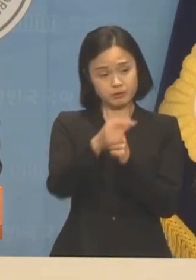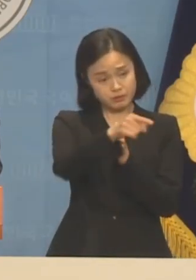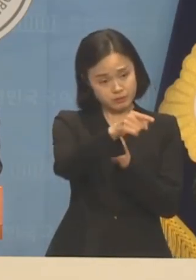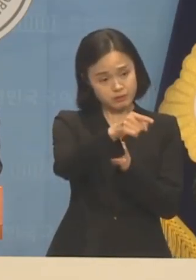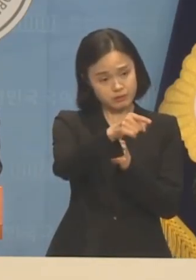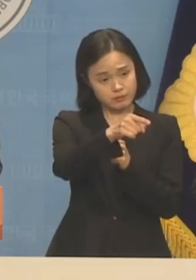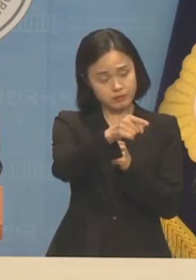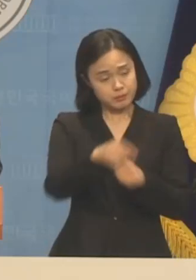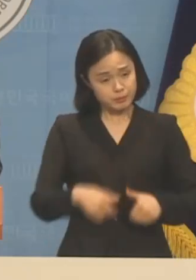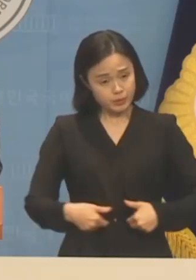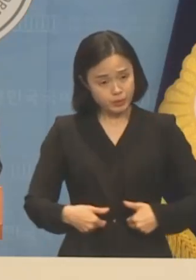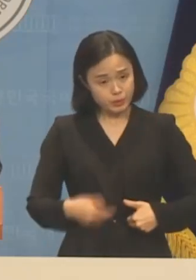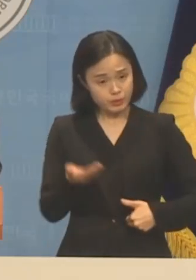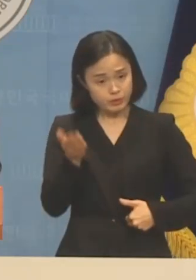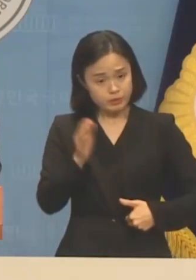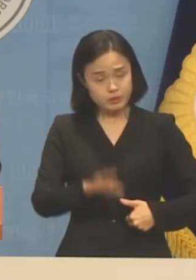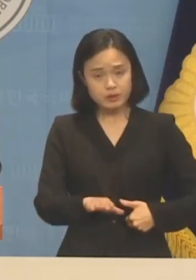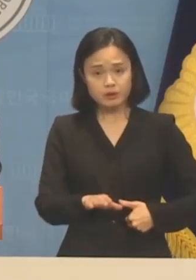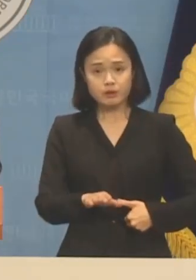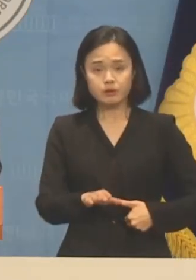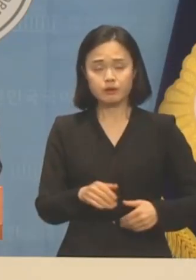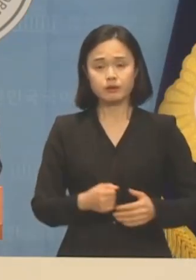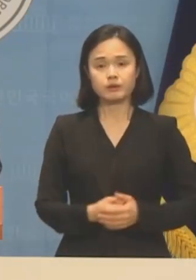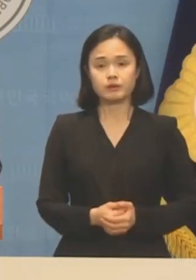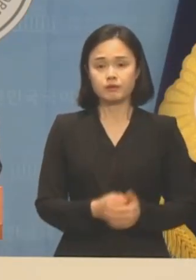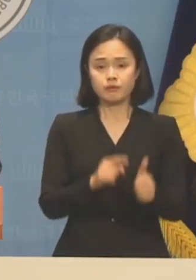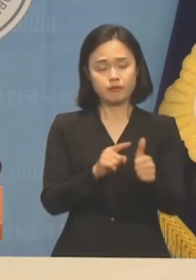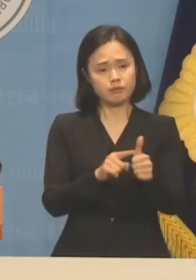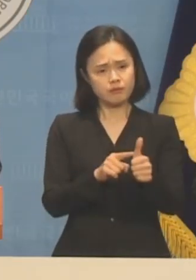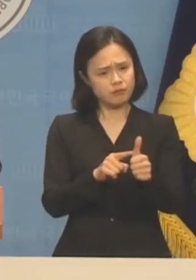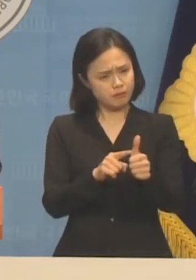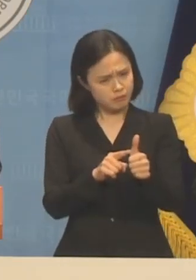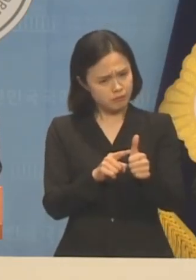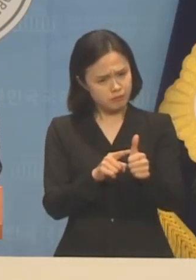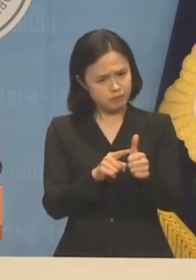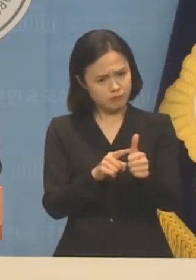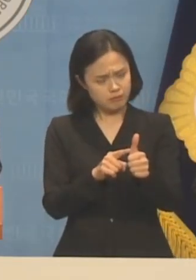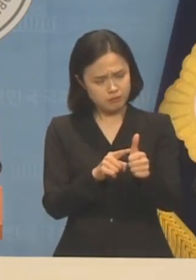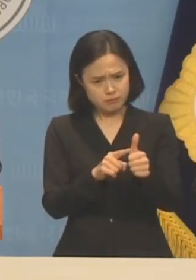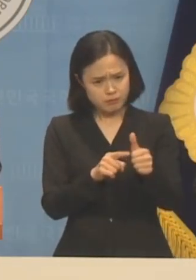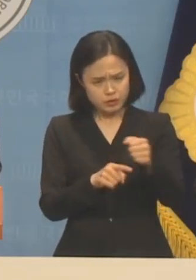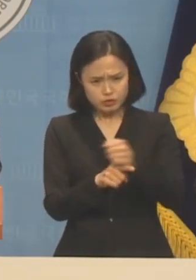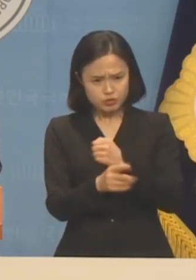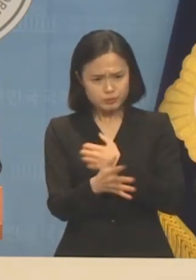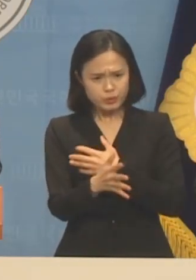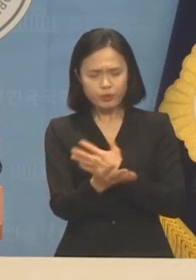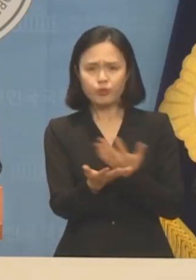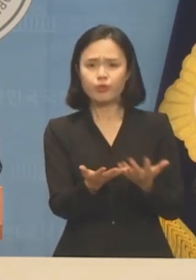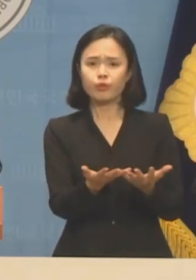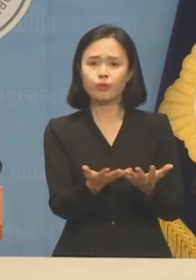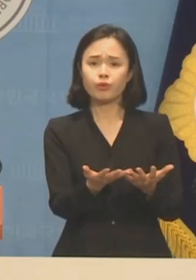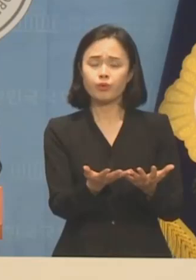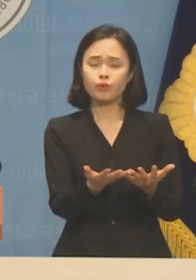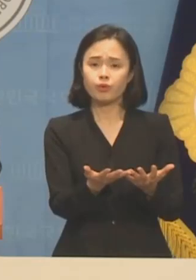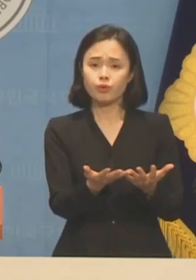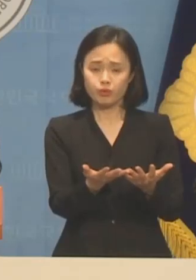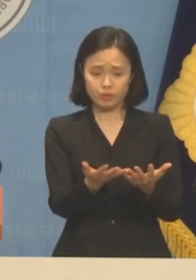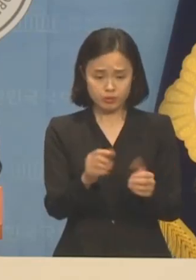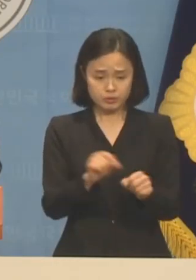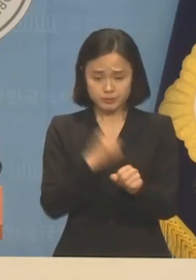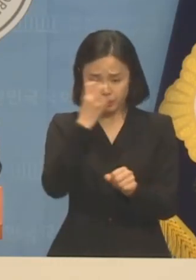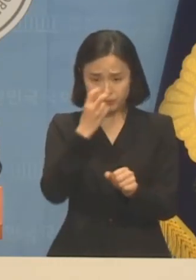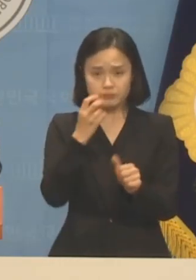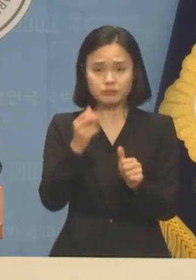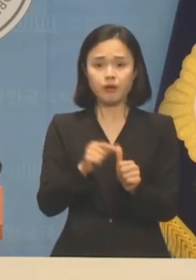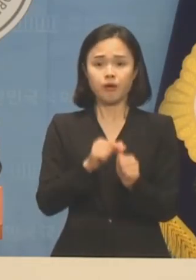그럼에도 현재까지 정당한 이유 없이 특별검사 후보자 추천 의뢰를 하지 않아 사실상 특별검사